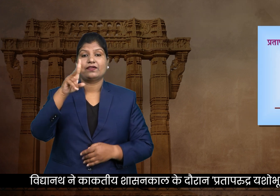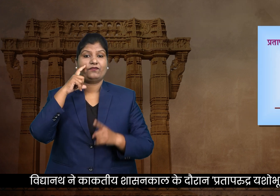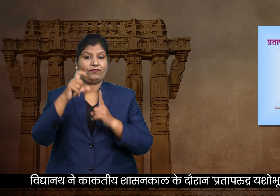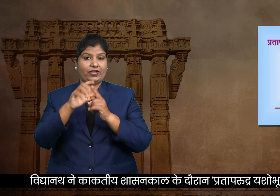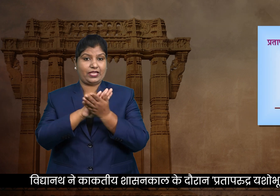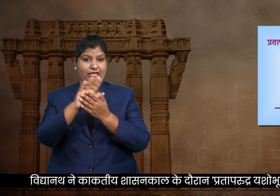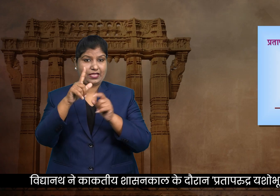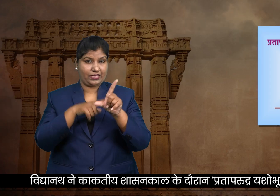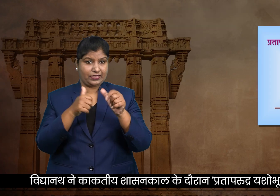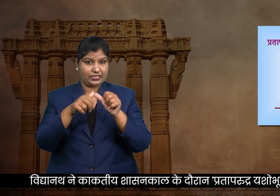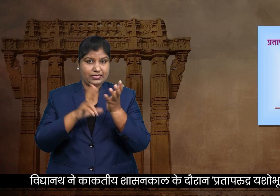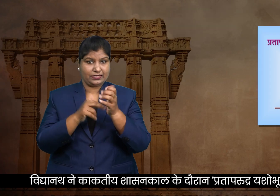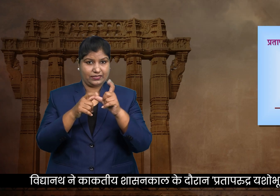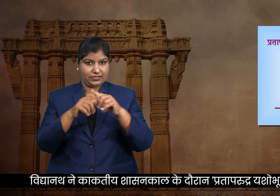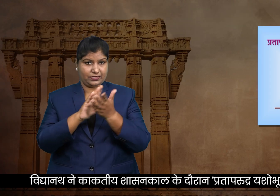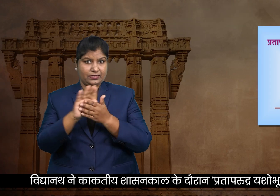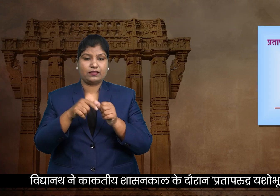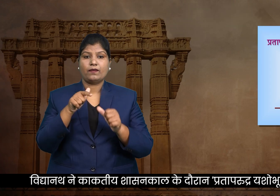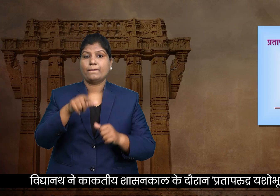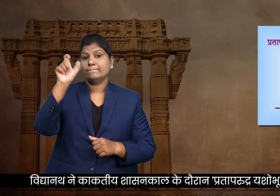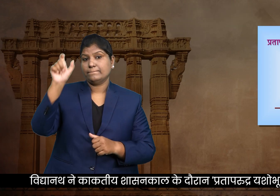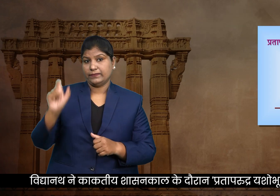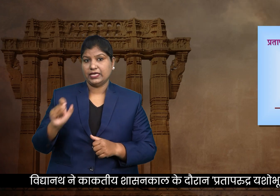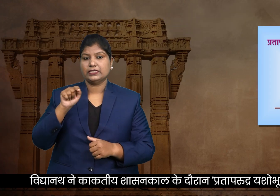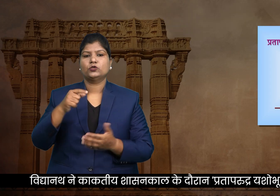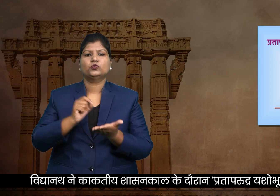विद्यानाथ ने काकतीय शासनकाल के दौरान